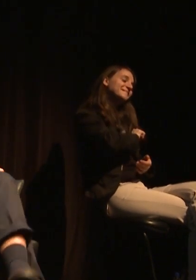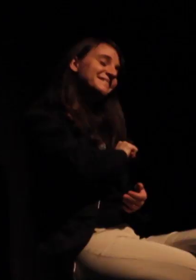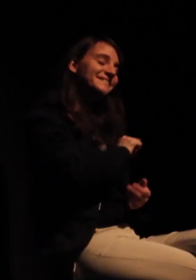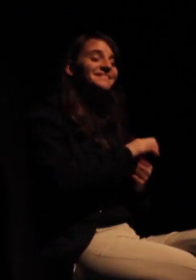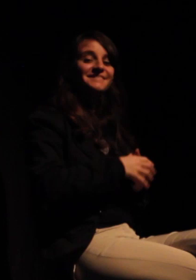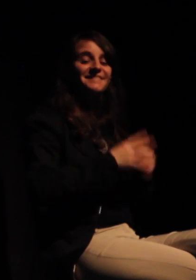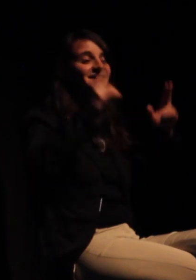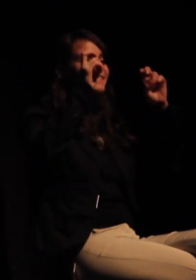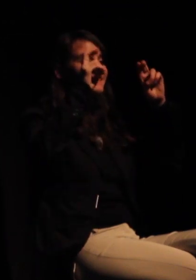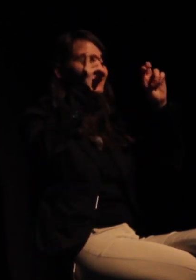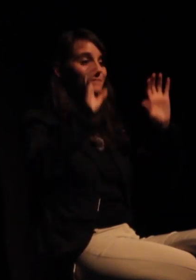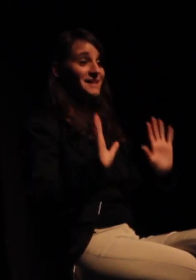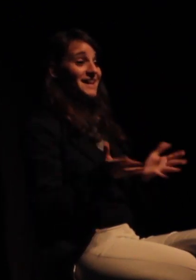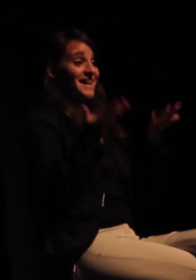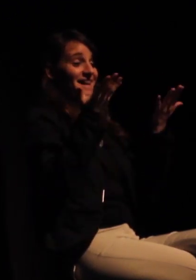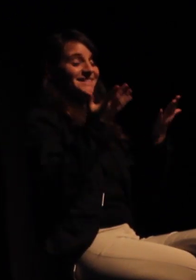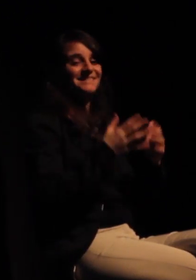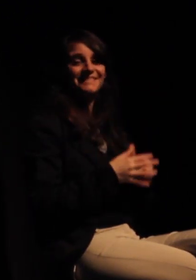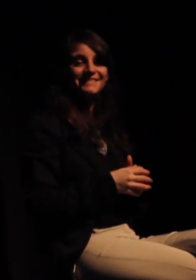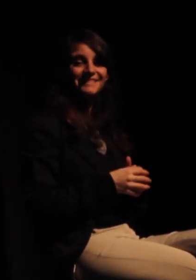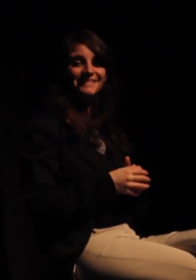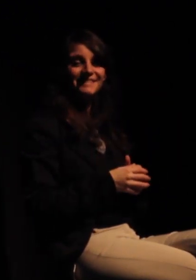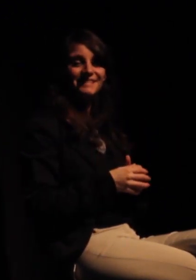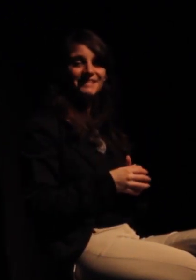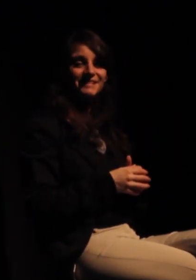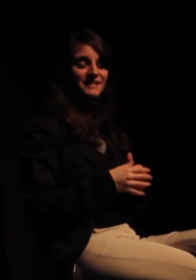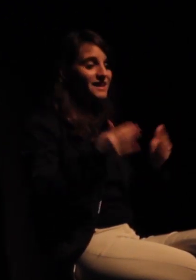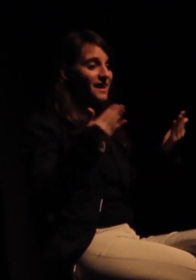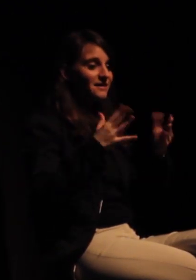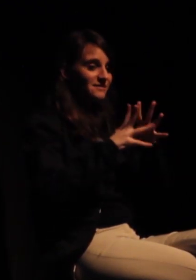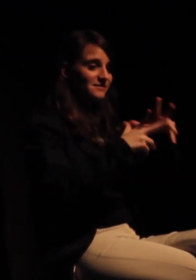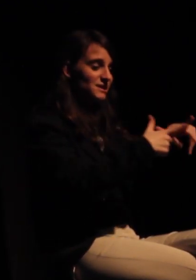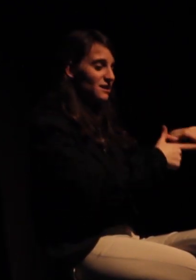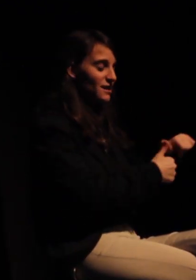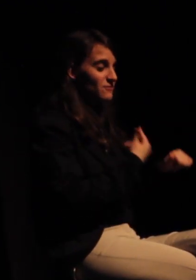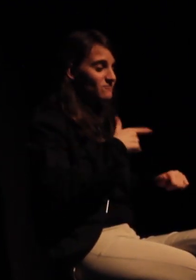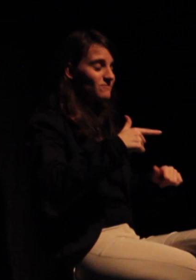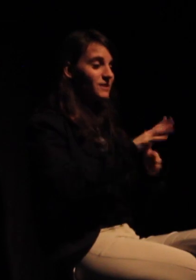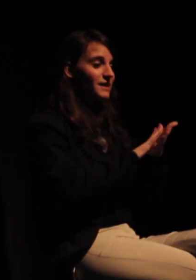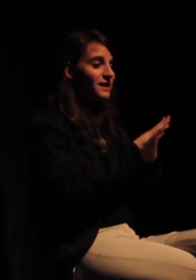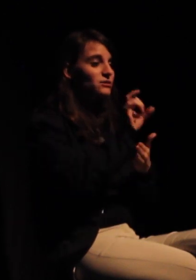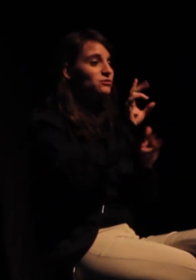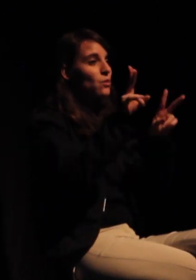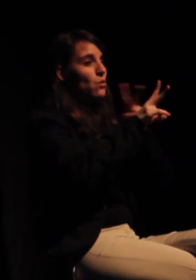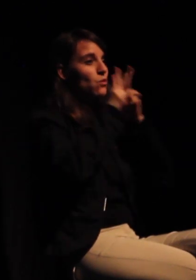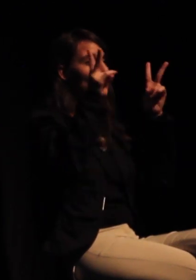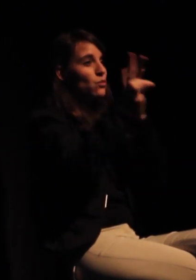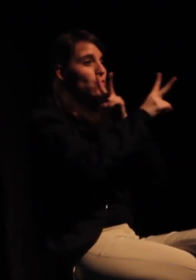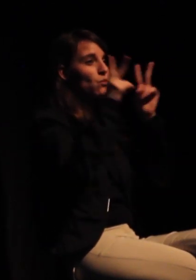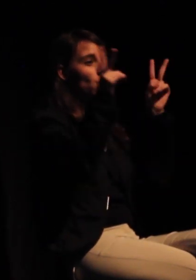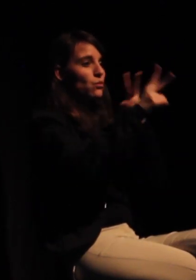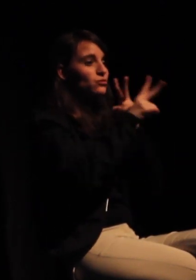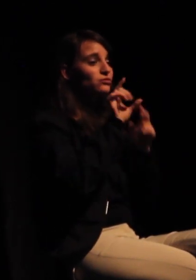que tem um título animador. Desta terra nada vai sobrar, a não ser o vento que sopra sobre